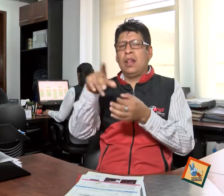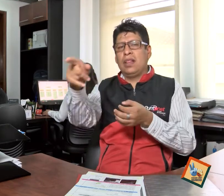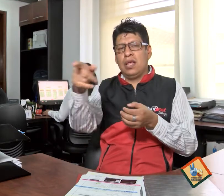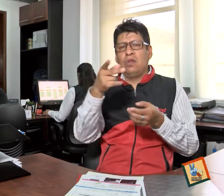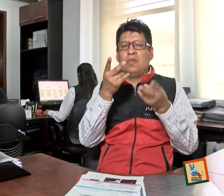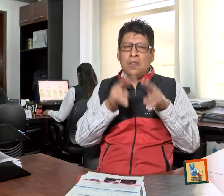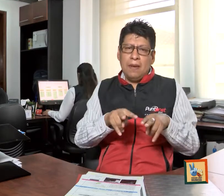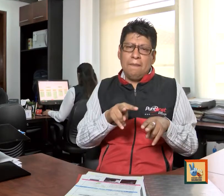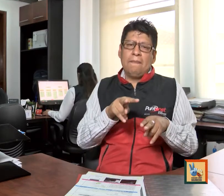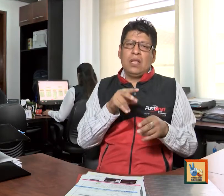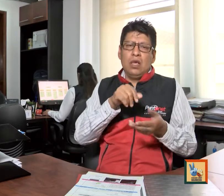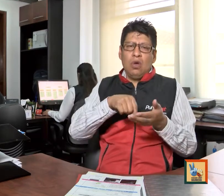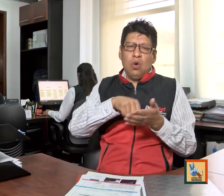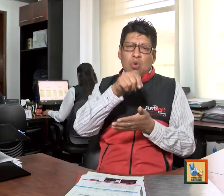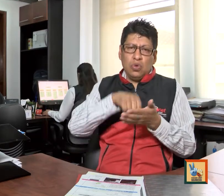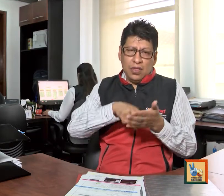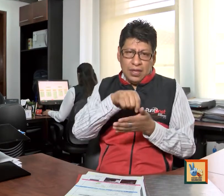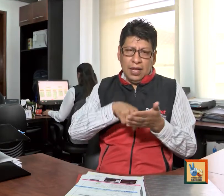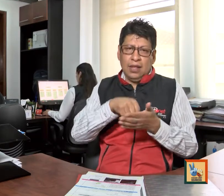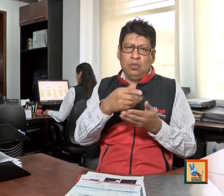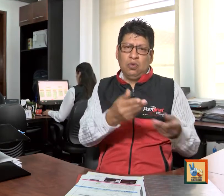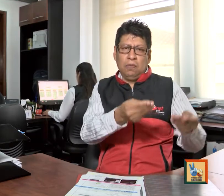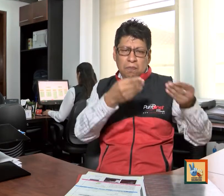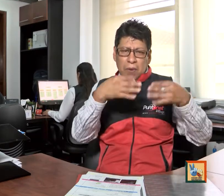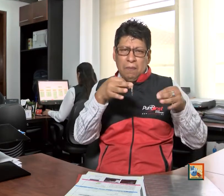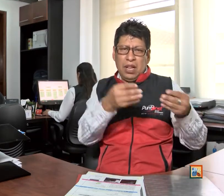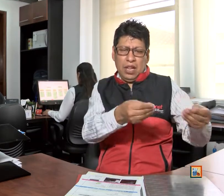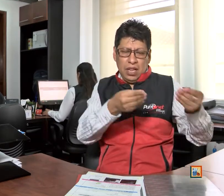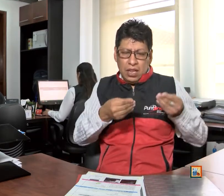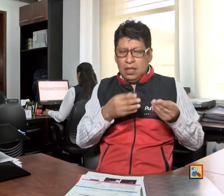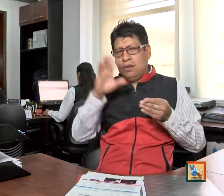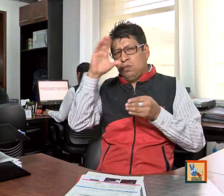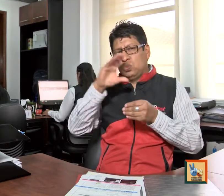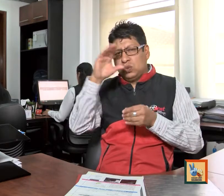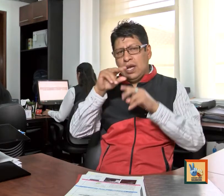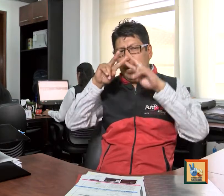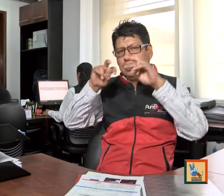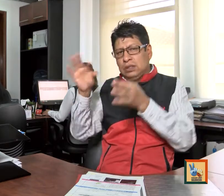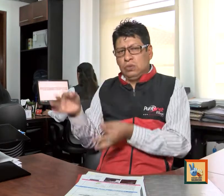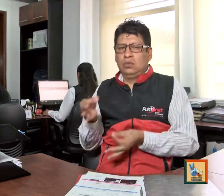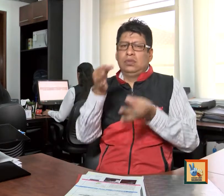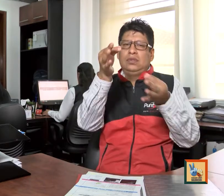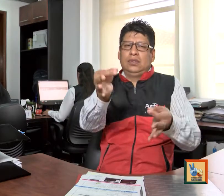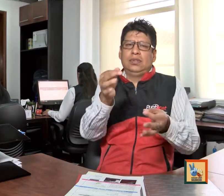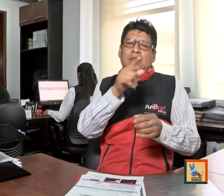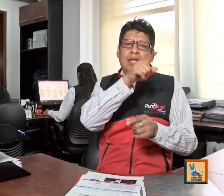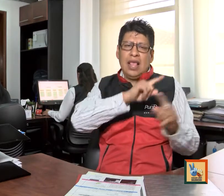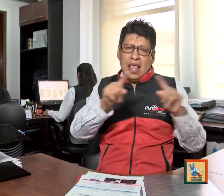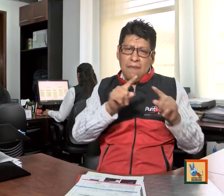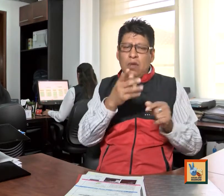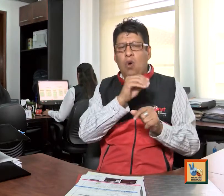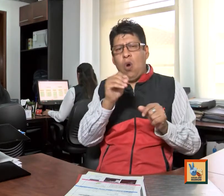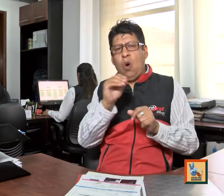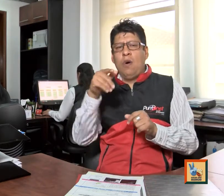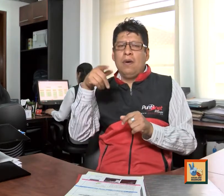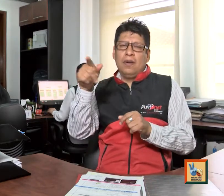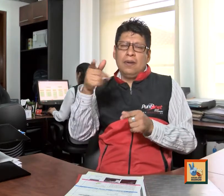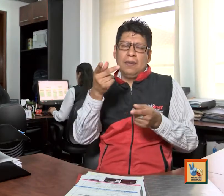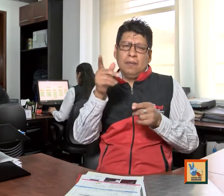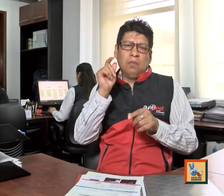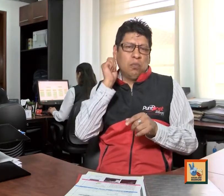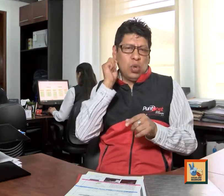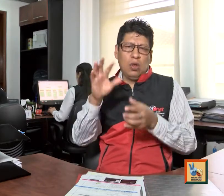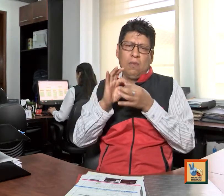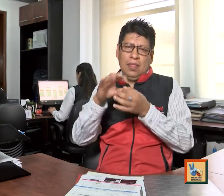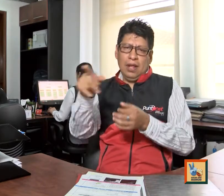poco de lengua de señas por así decirlo es decir cuando yo hablo y hago señas de la vez él me entiende ya que pasamos tiempo juntos